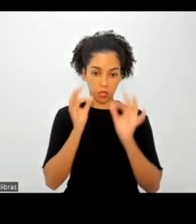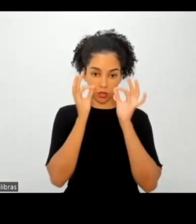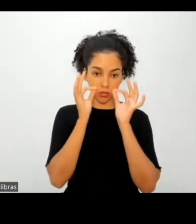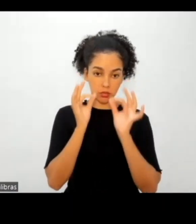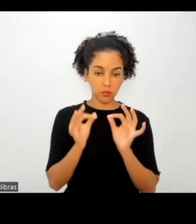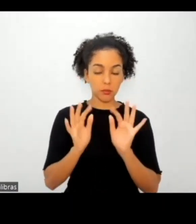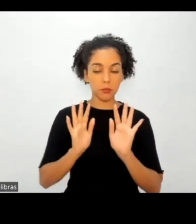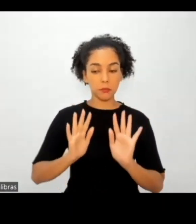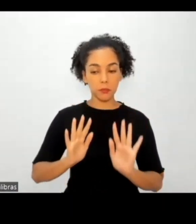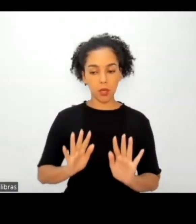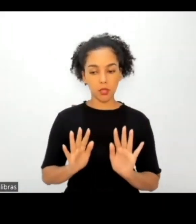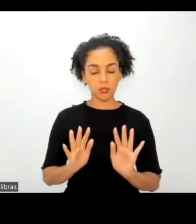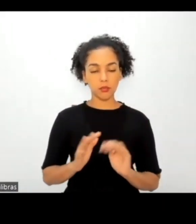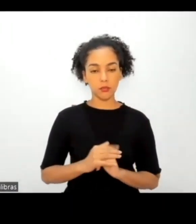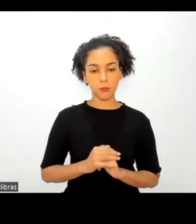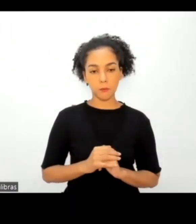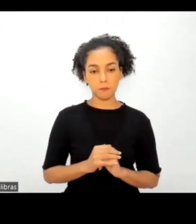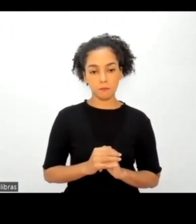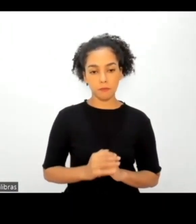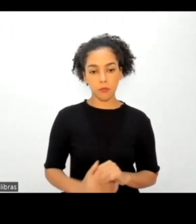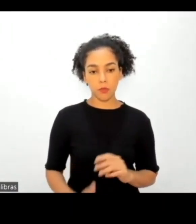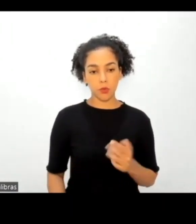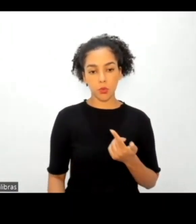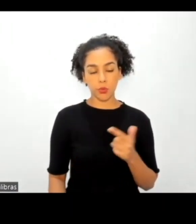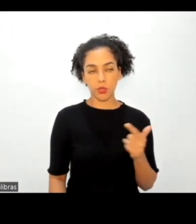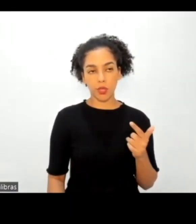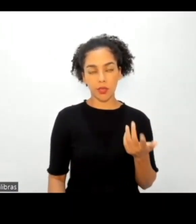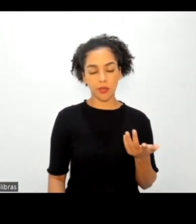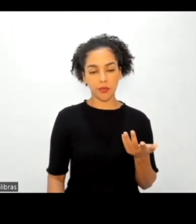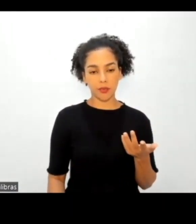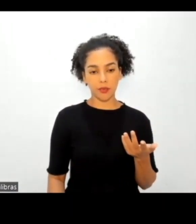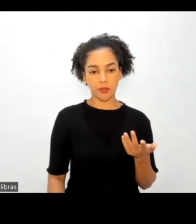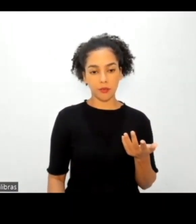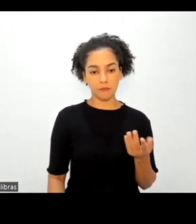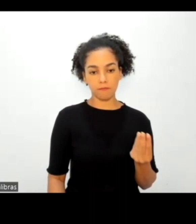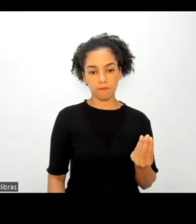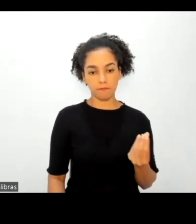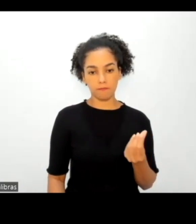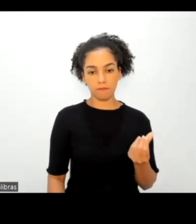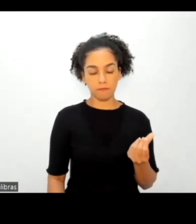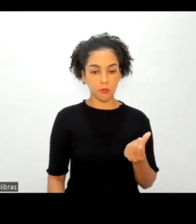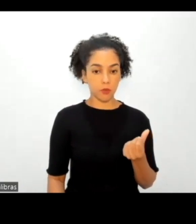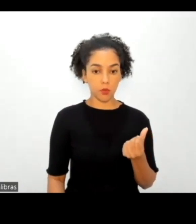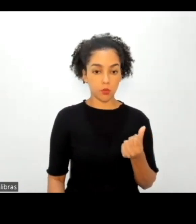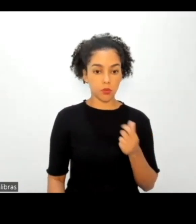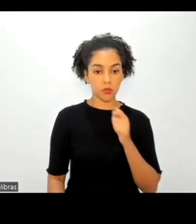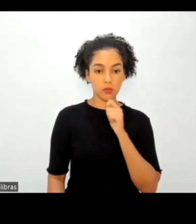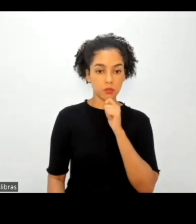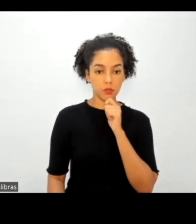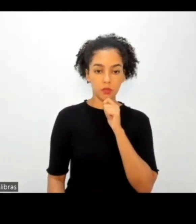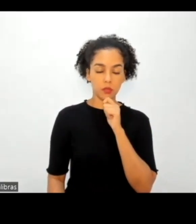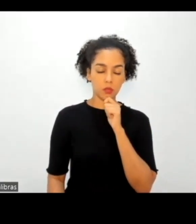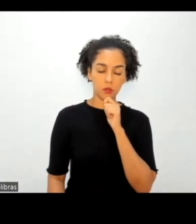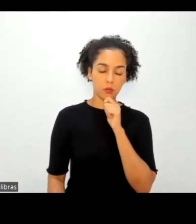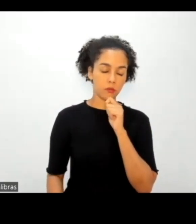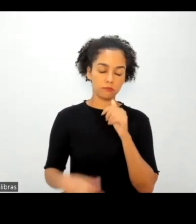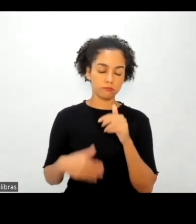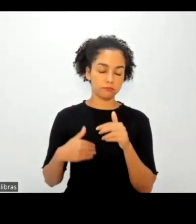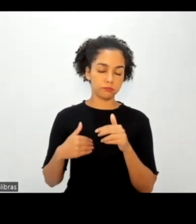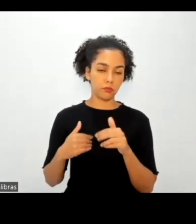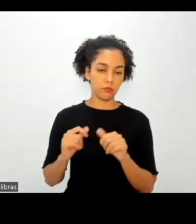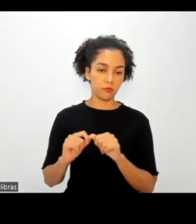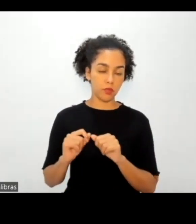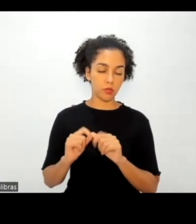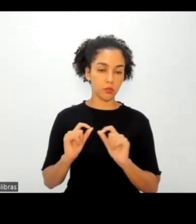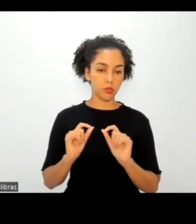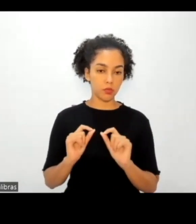mas a gente, enfim, né, não tem o consenso, a gente ainda não construiu, né, assim, um consenso também que está no campo